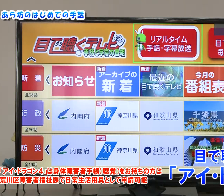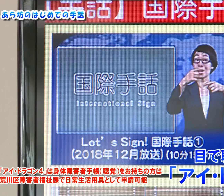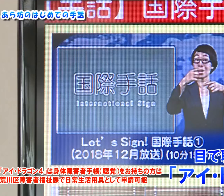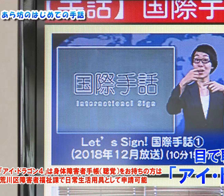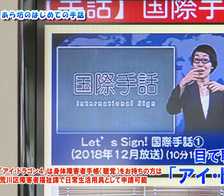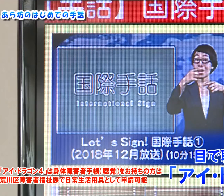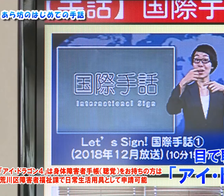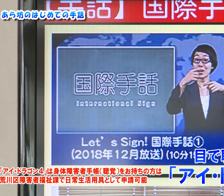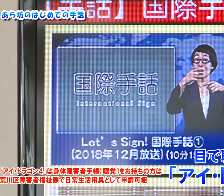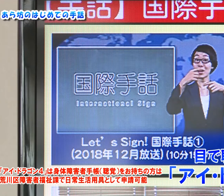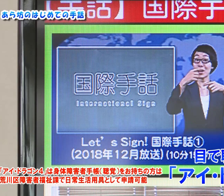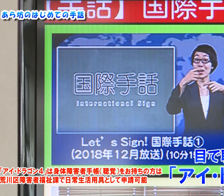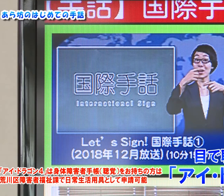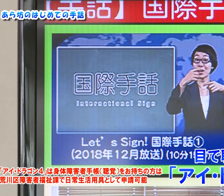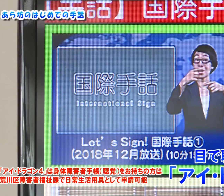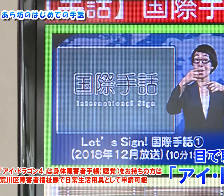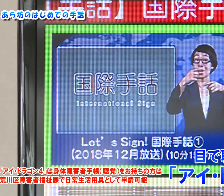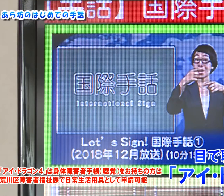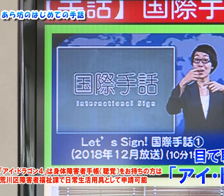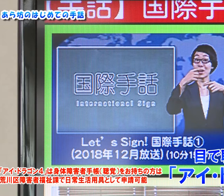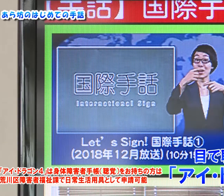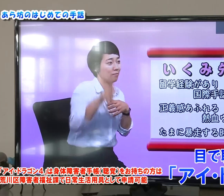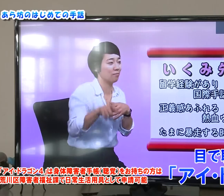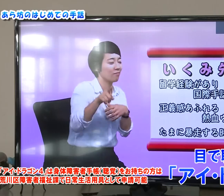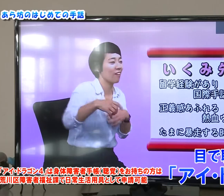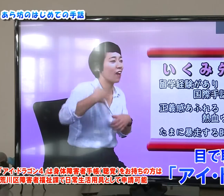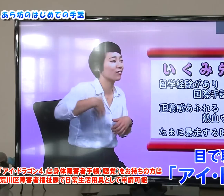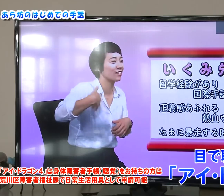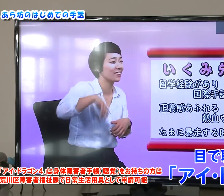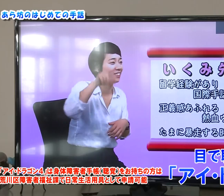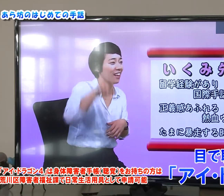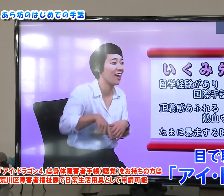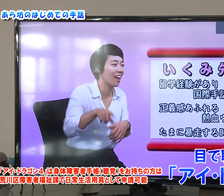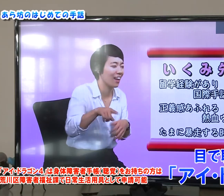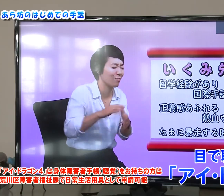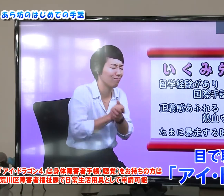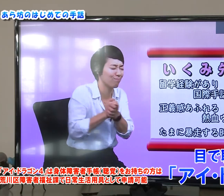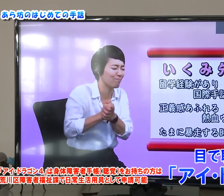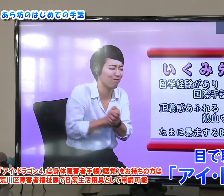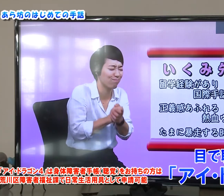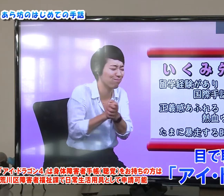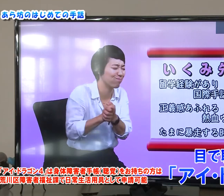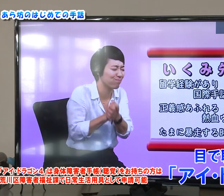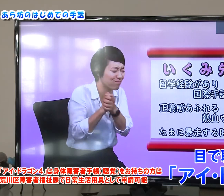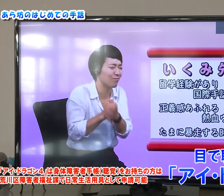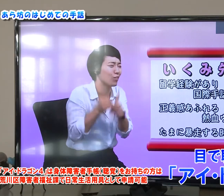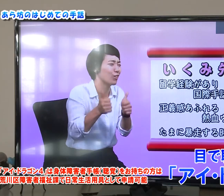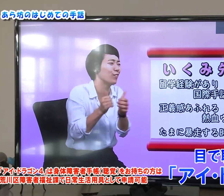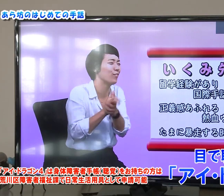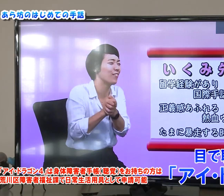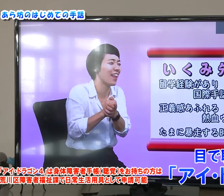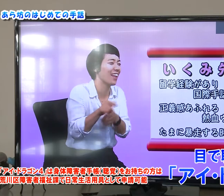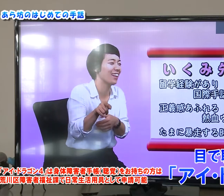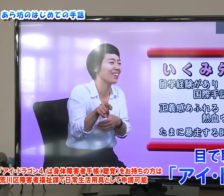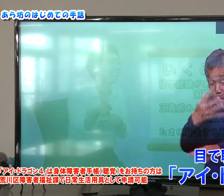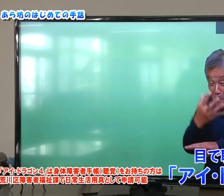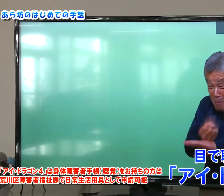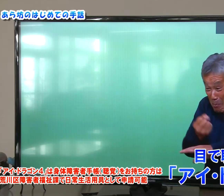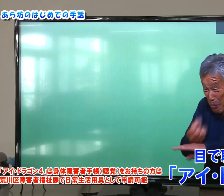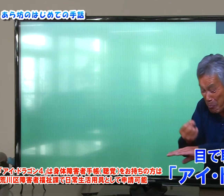などの緊急災害放送があるときは、地上波の番組にリアルタイムで手話通訳や字幕をつけ